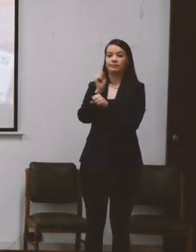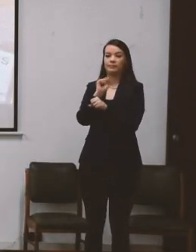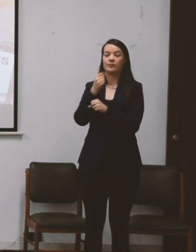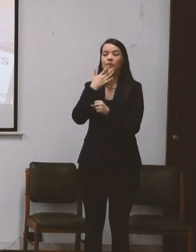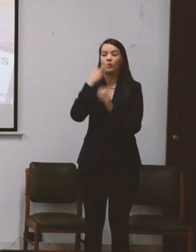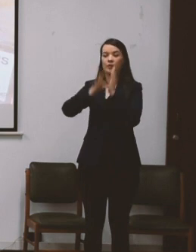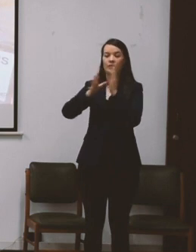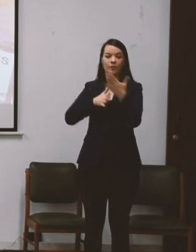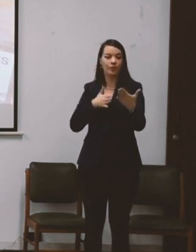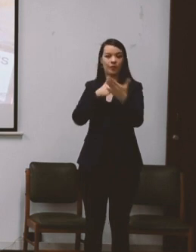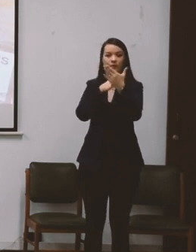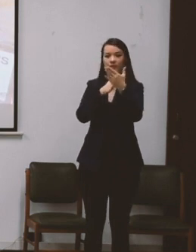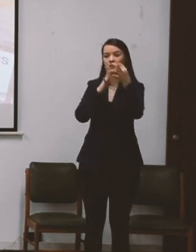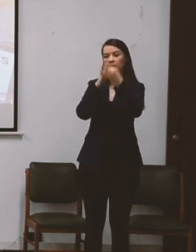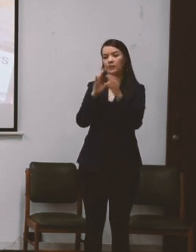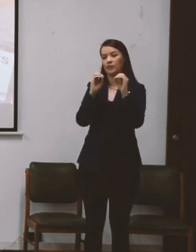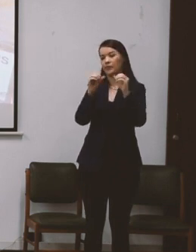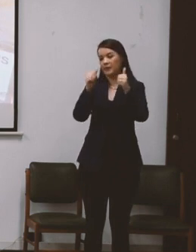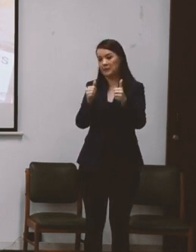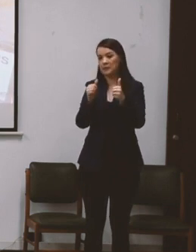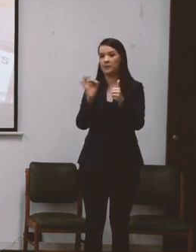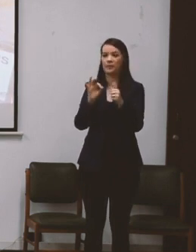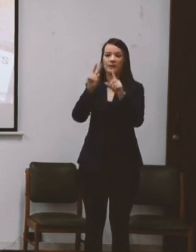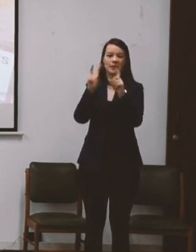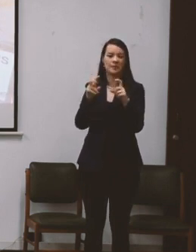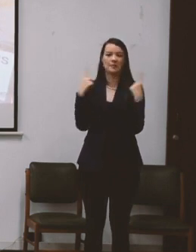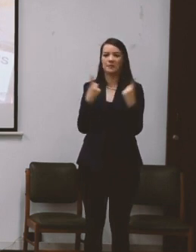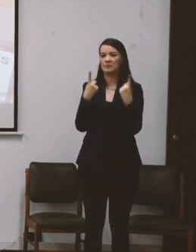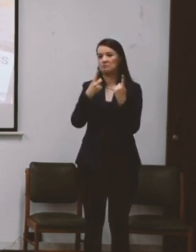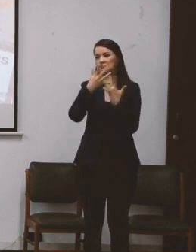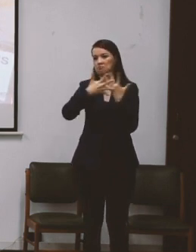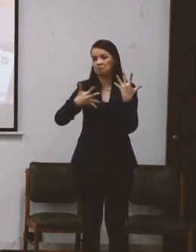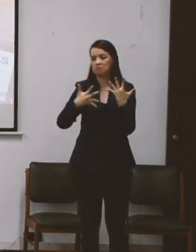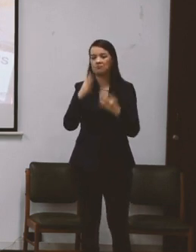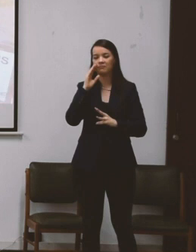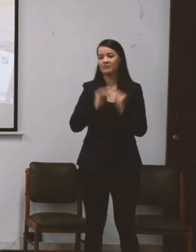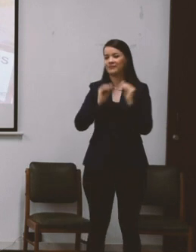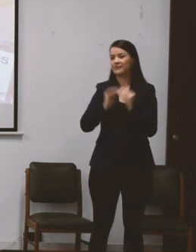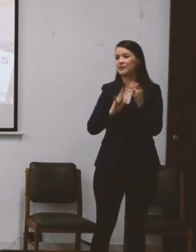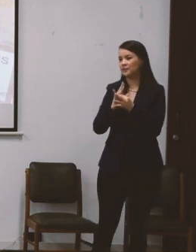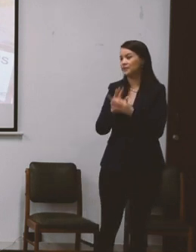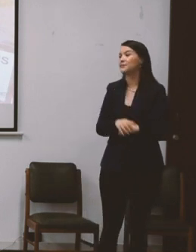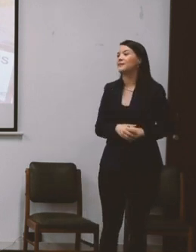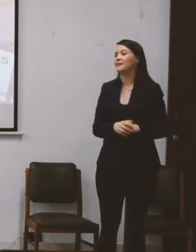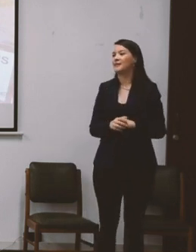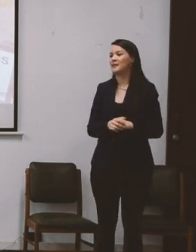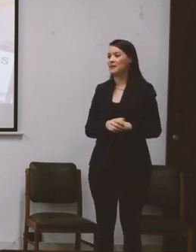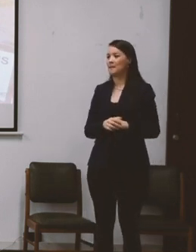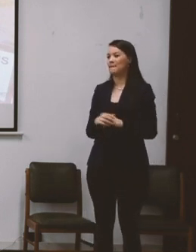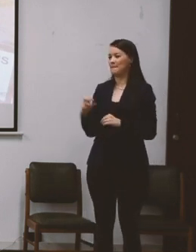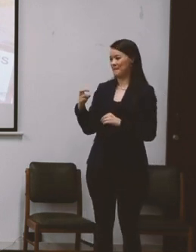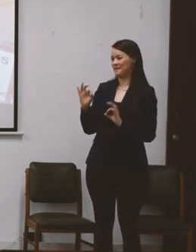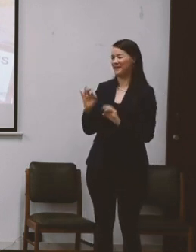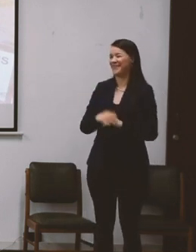contra del matrimonio igualitario y temas de identidad de género, en donde una de sus frases dice: los niños tienen pene,